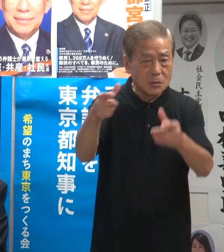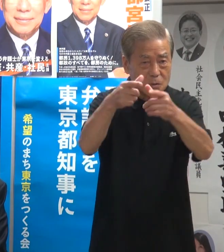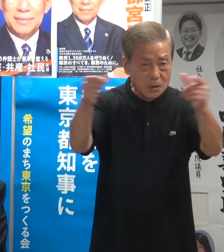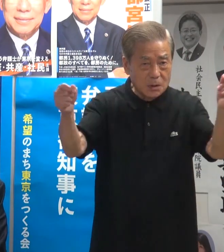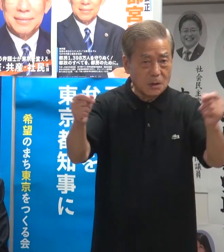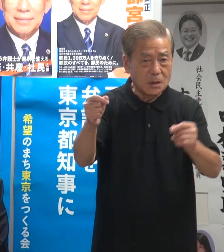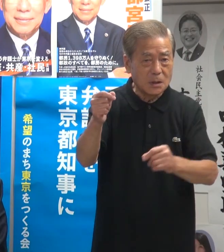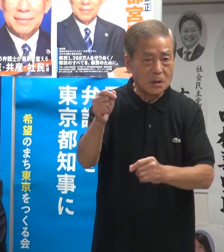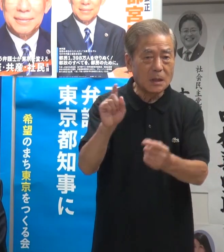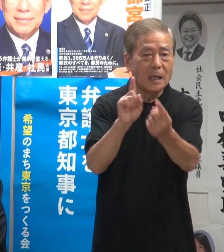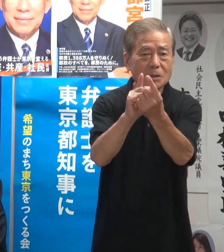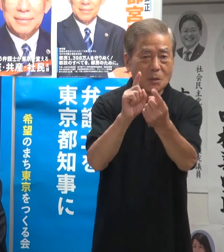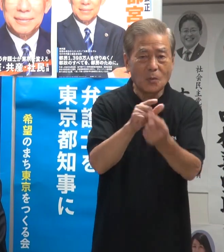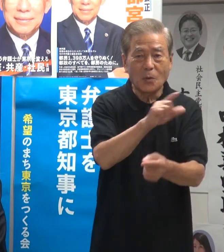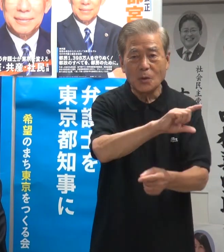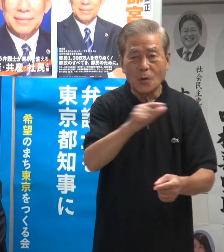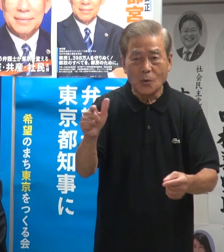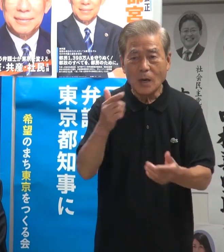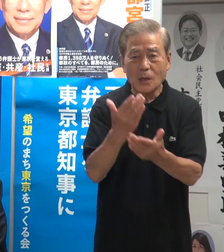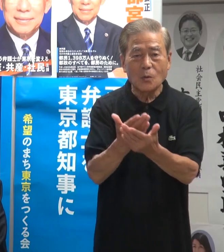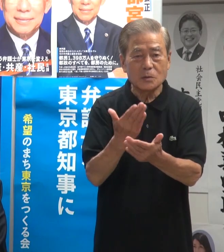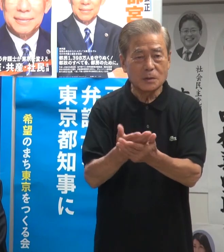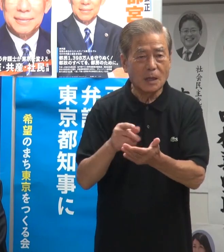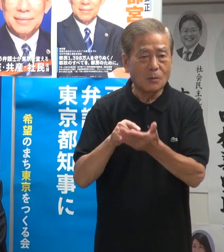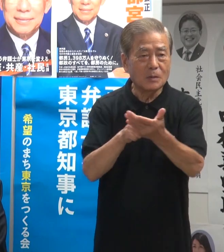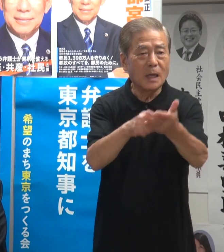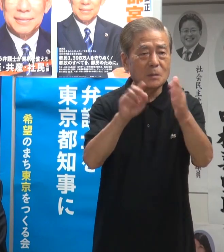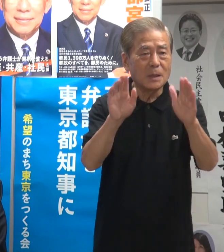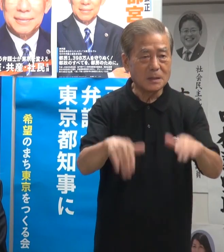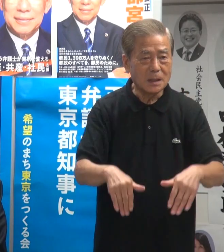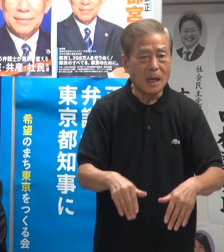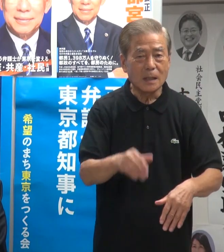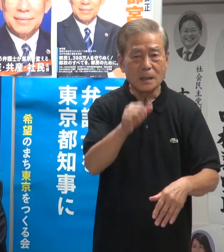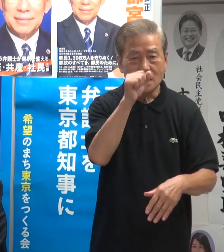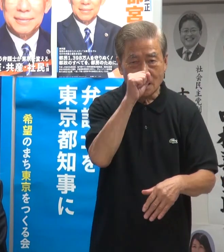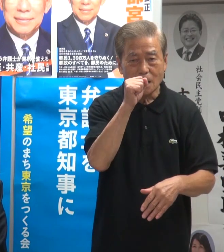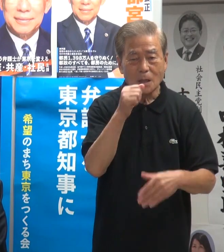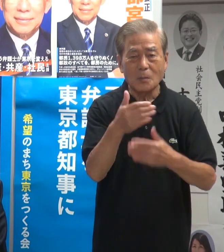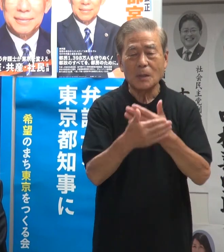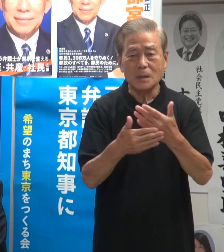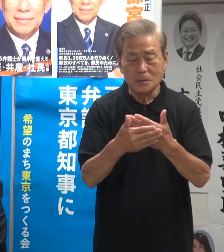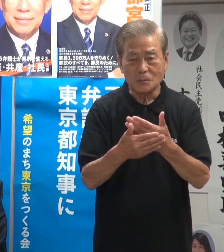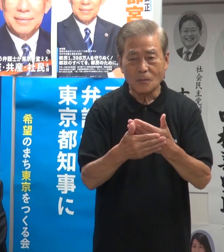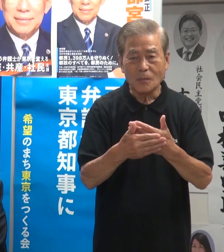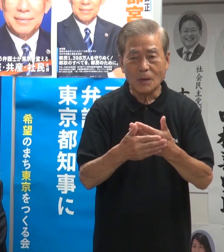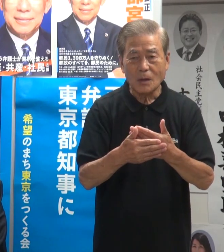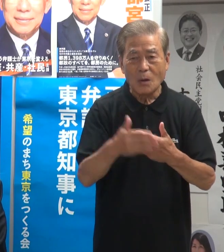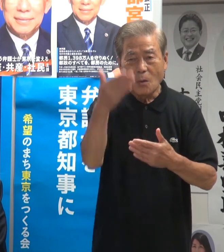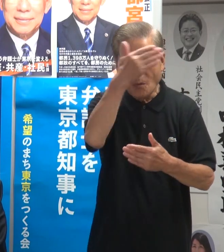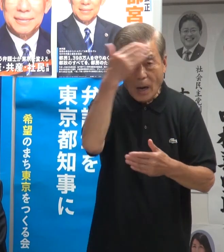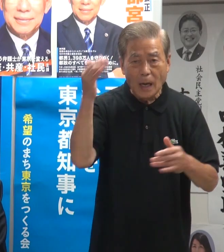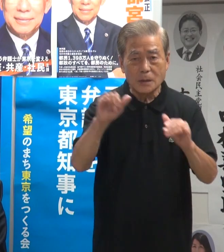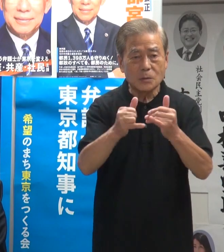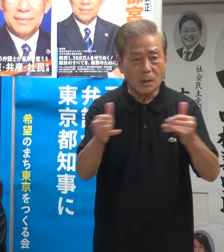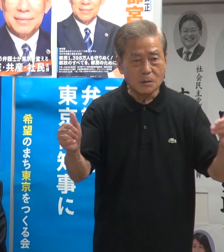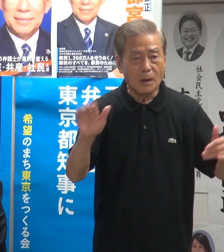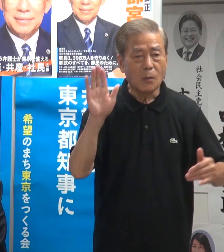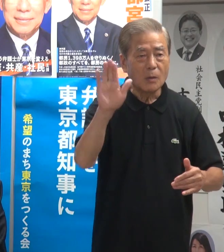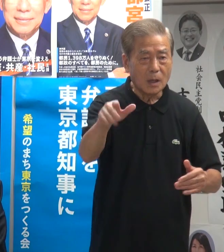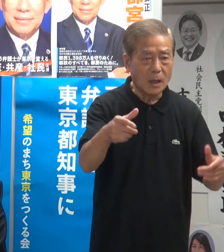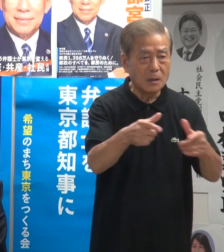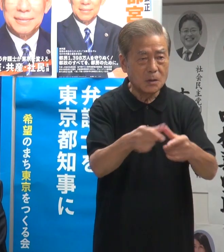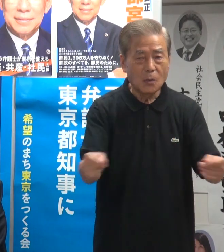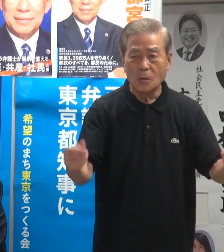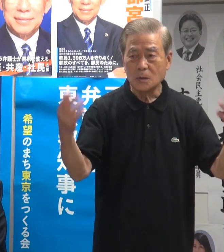要請をやりましたよね。だからそれはいいことだなと、若い人がこれから日本を担っていくわけなん